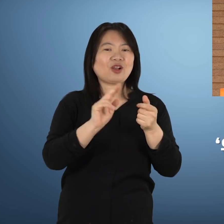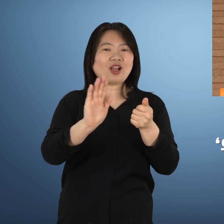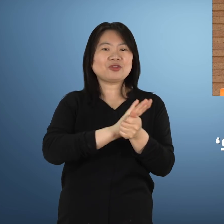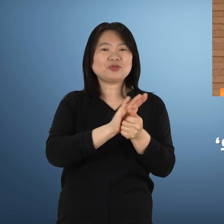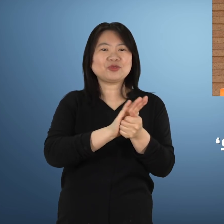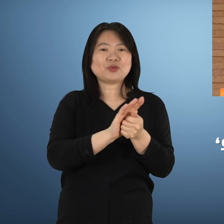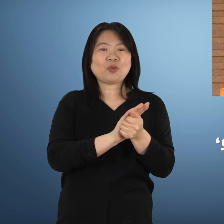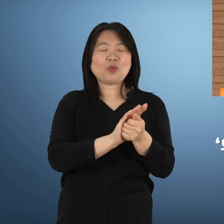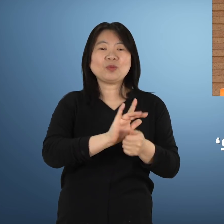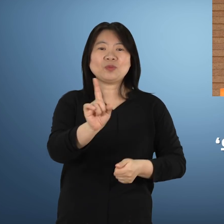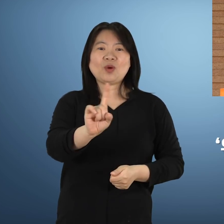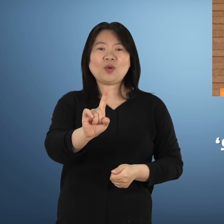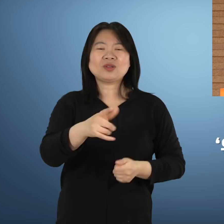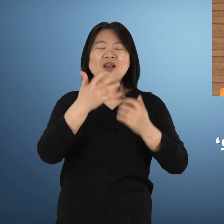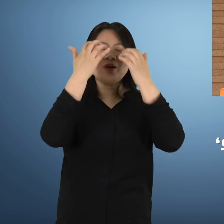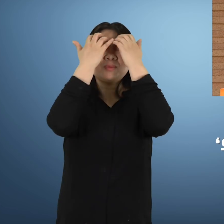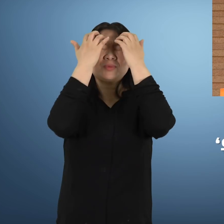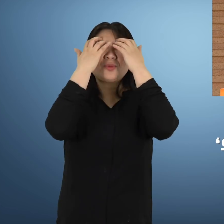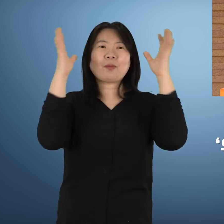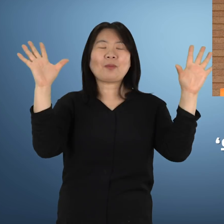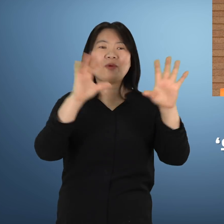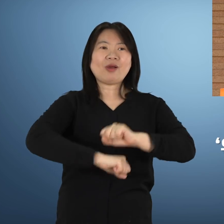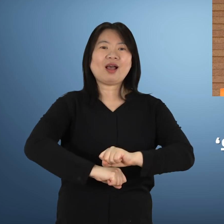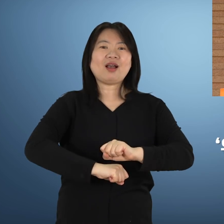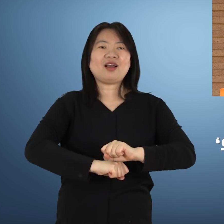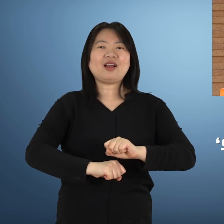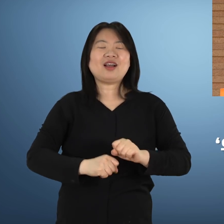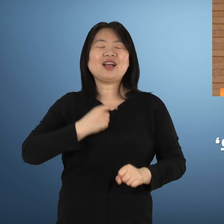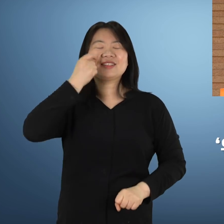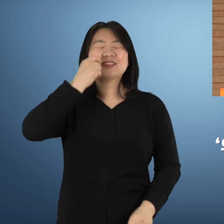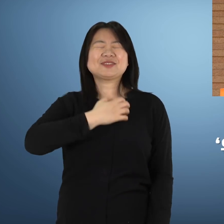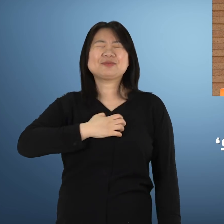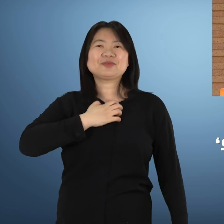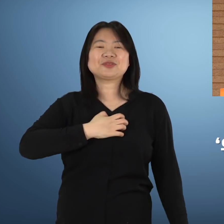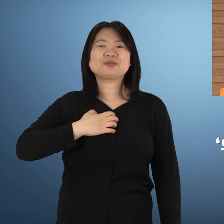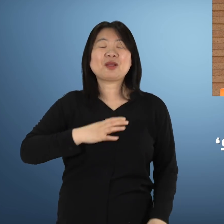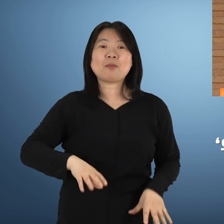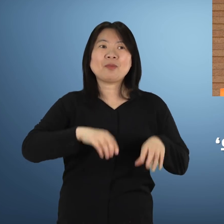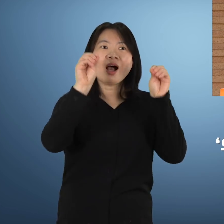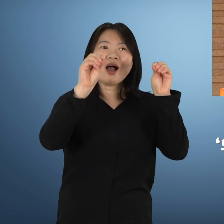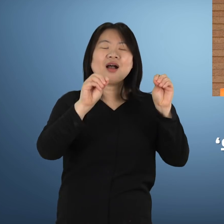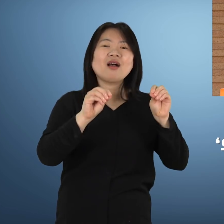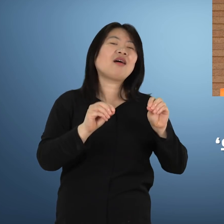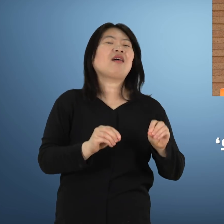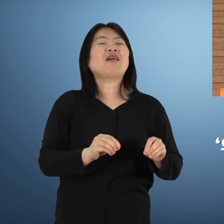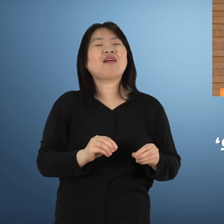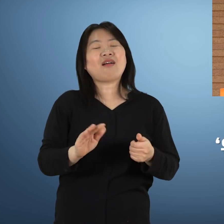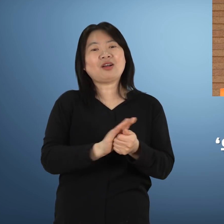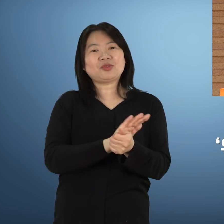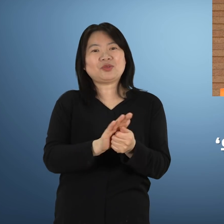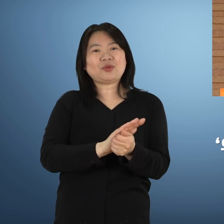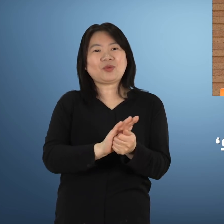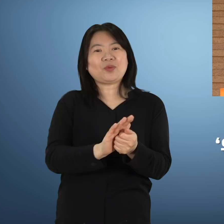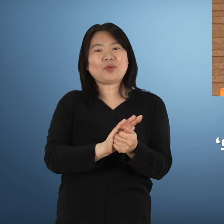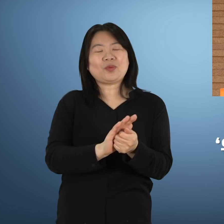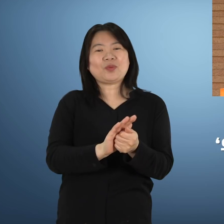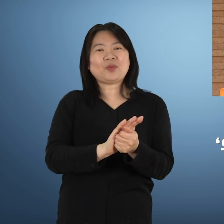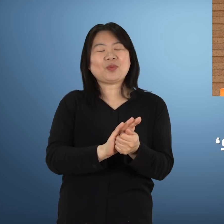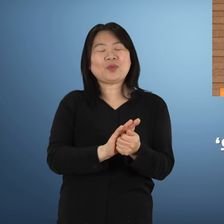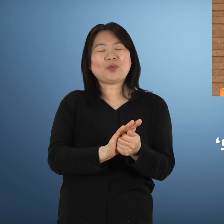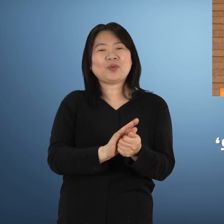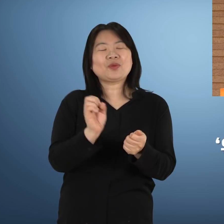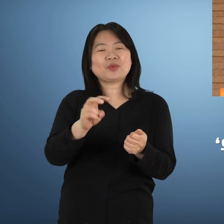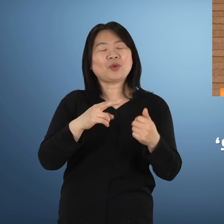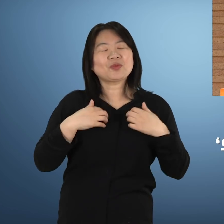위로라는 것은 고통이 사라지거나 슬픔이 치워지는 게 위로가